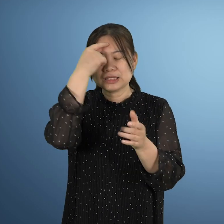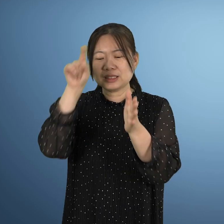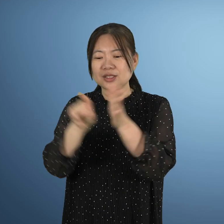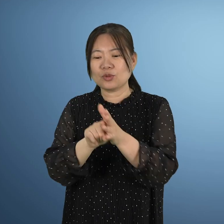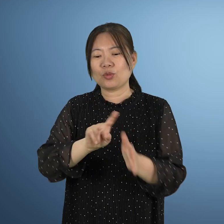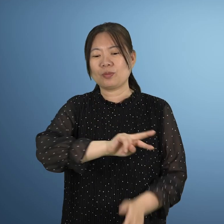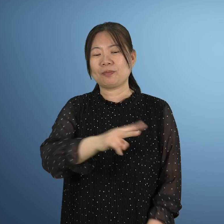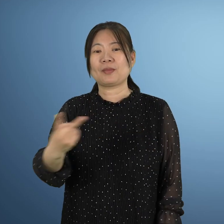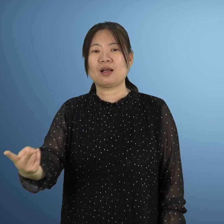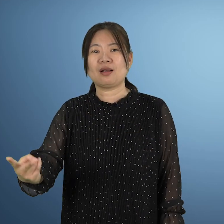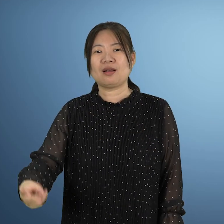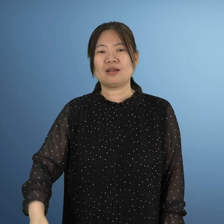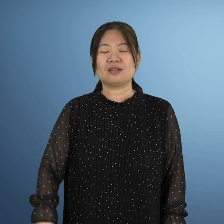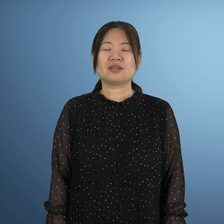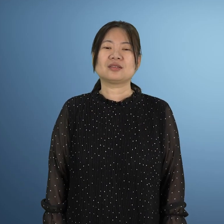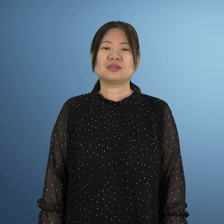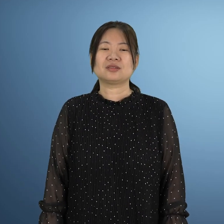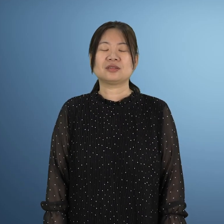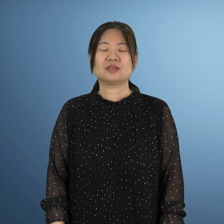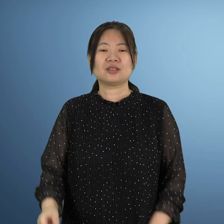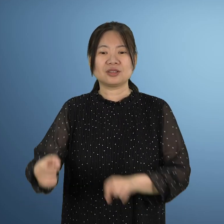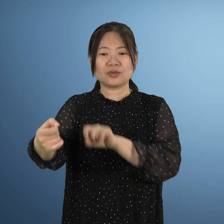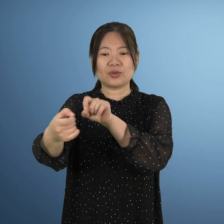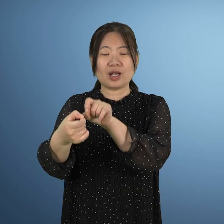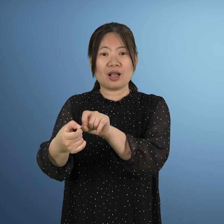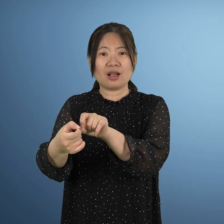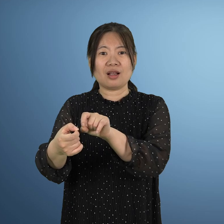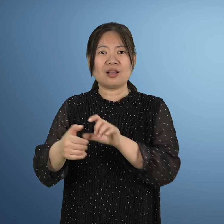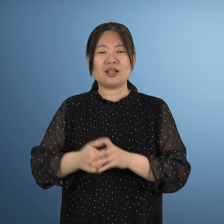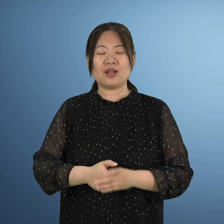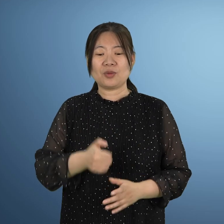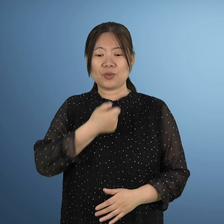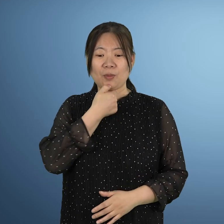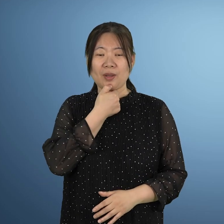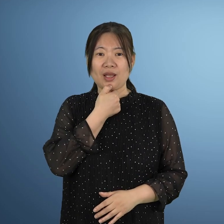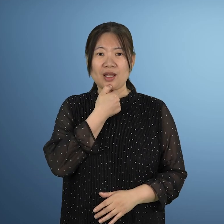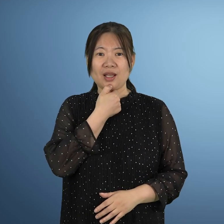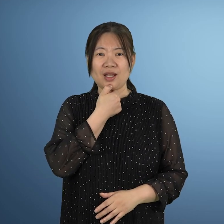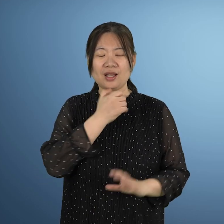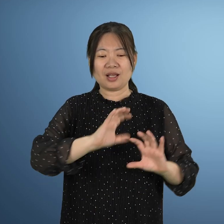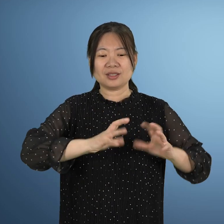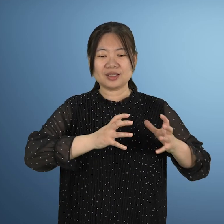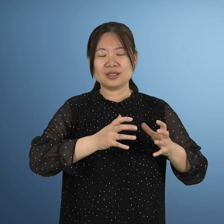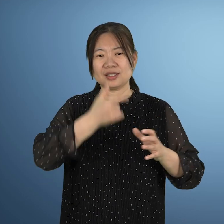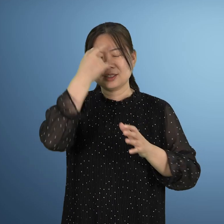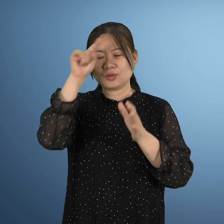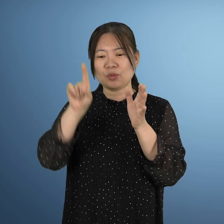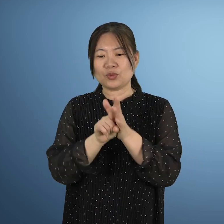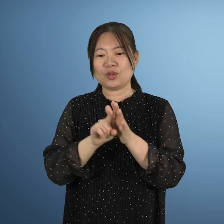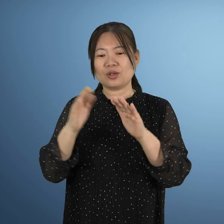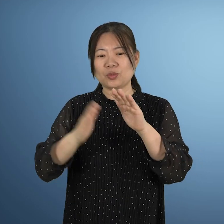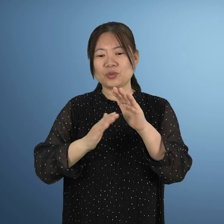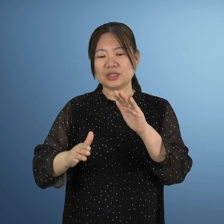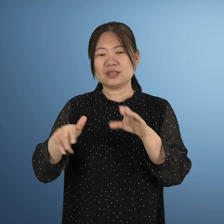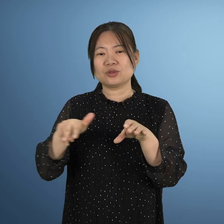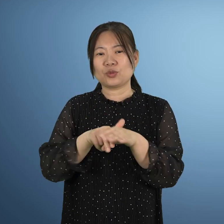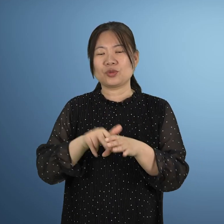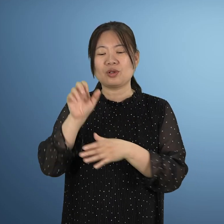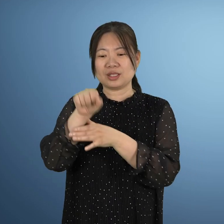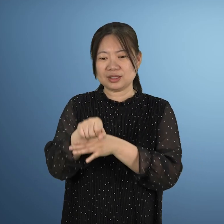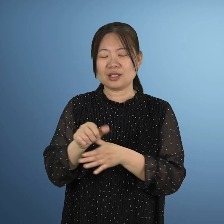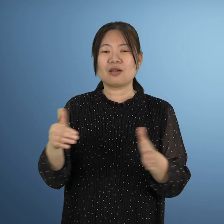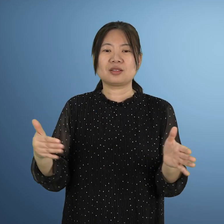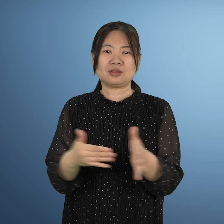하게 됩니다. 그리고 머지않아 로마는 기독교를 국교로 받아들이게 되죠.